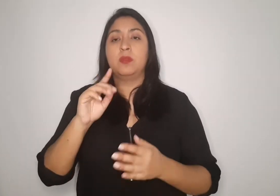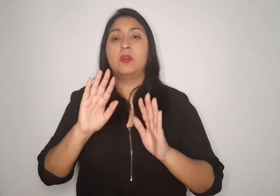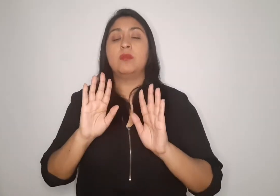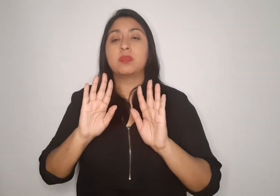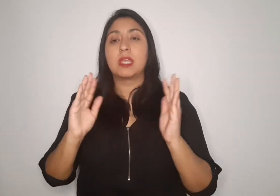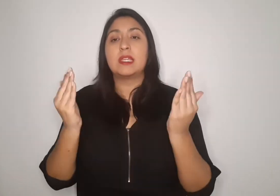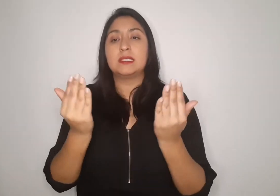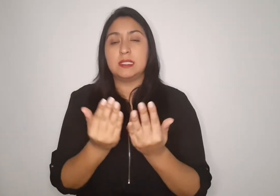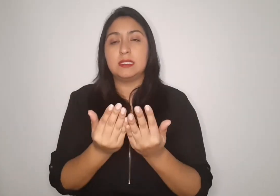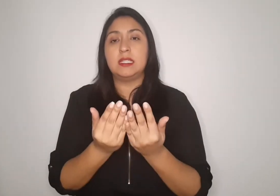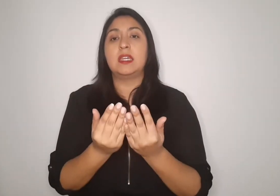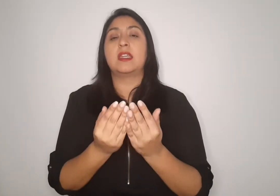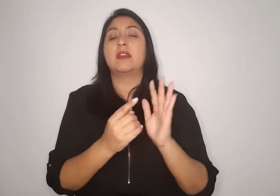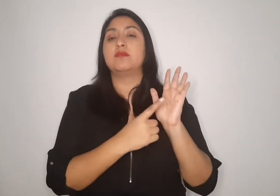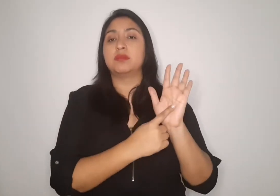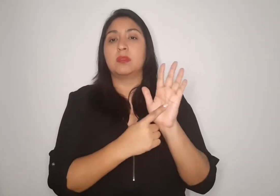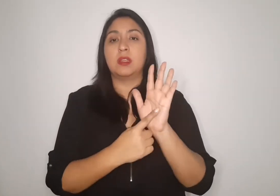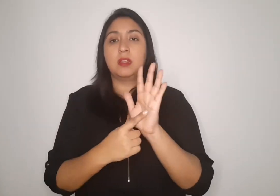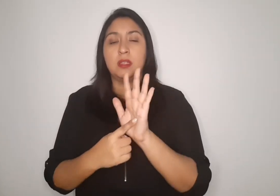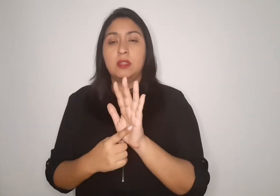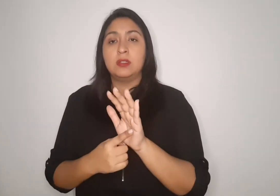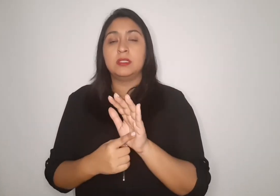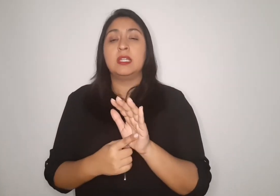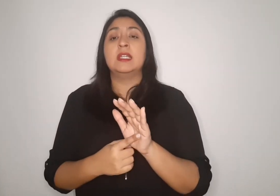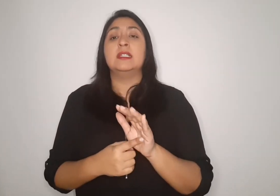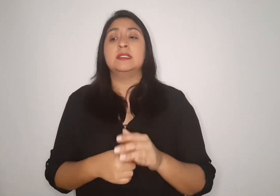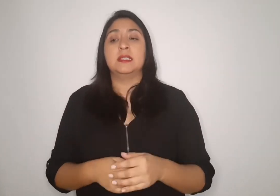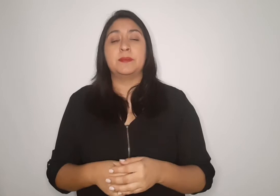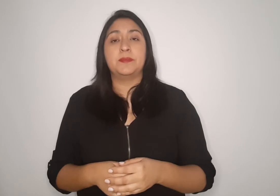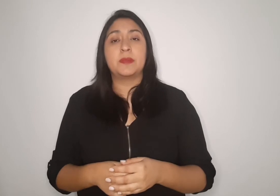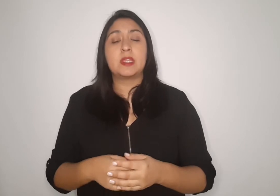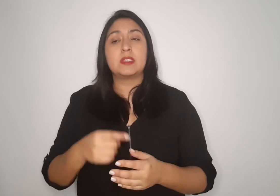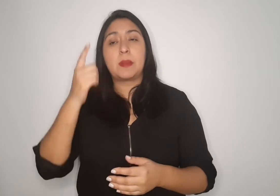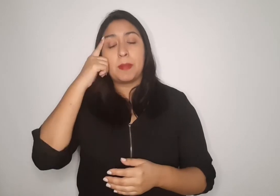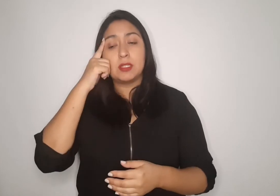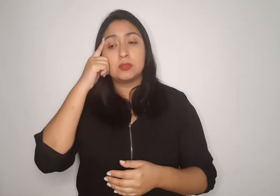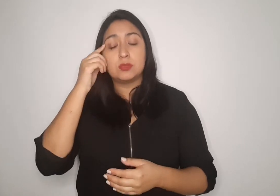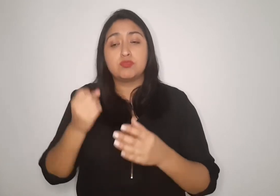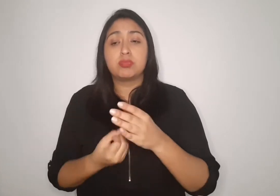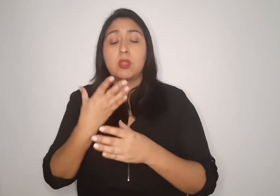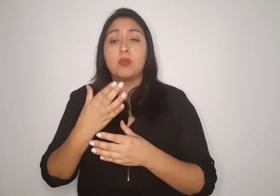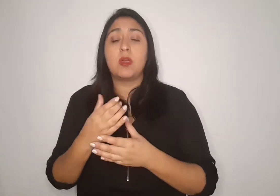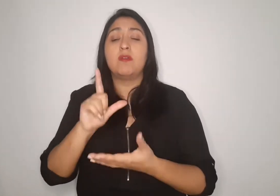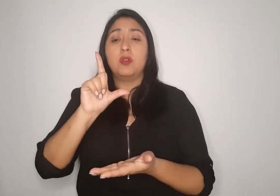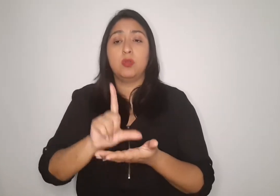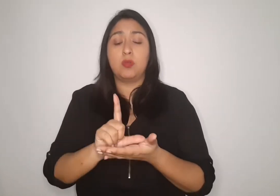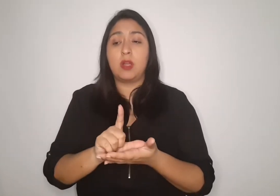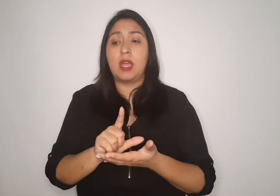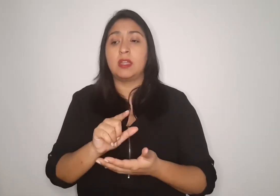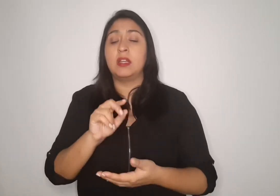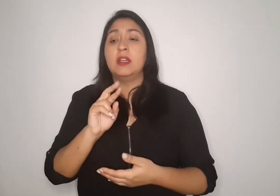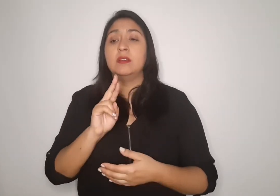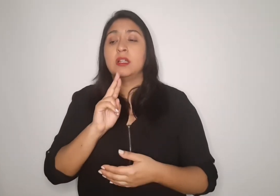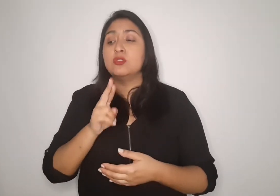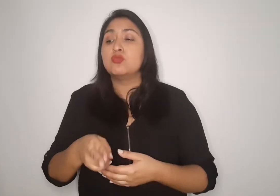permitió repensarse. Se determinó entonces un nuevo espacio hacia el sur de la plaza, mucho más amplio que el